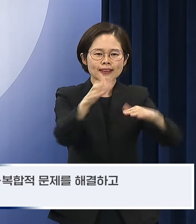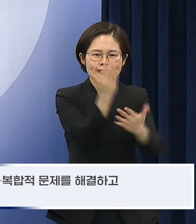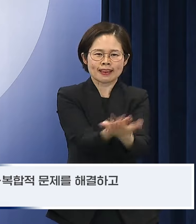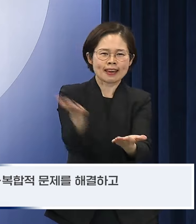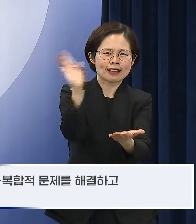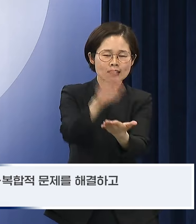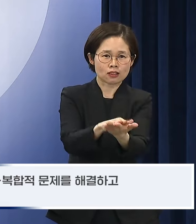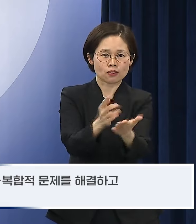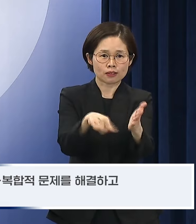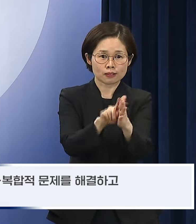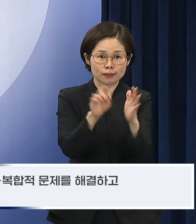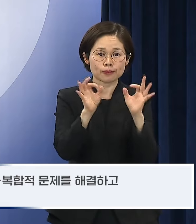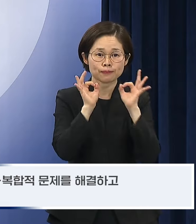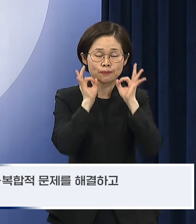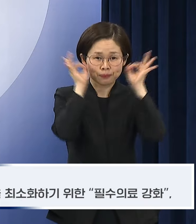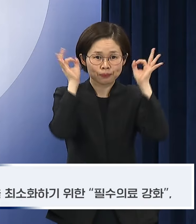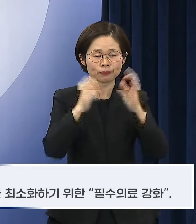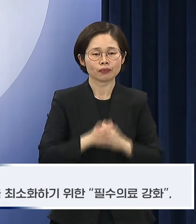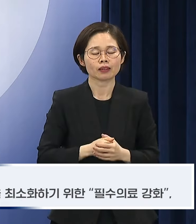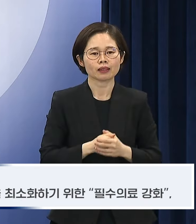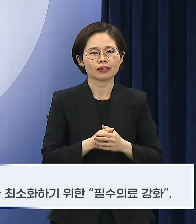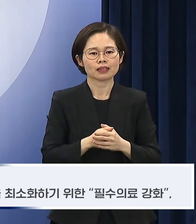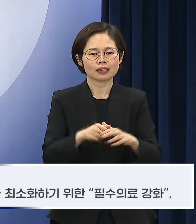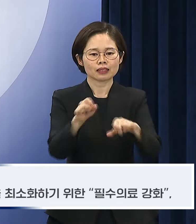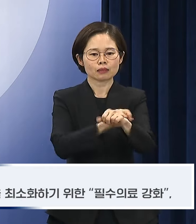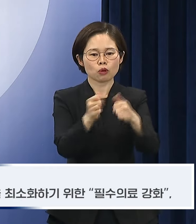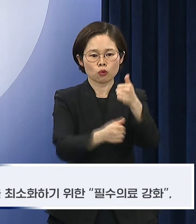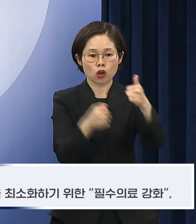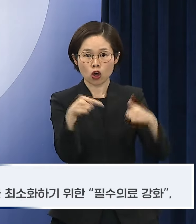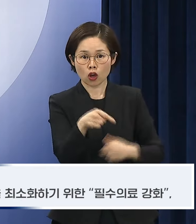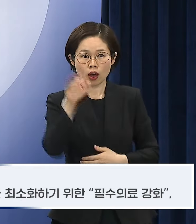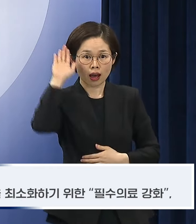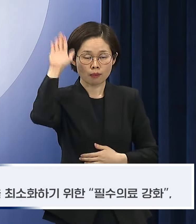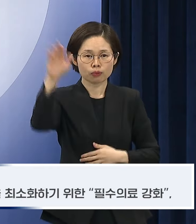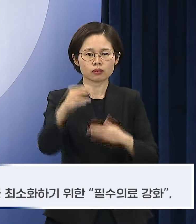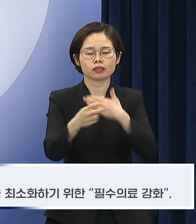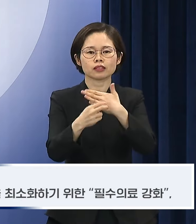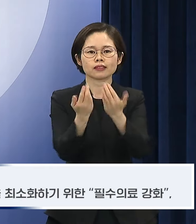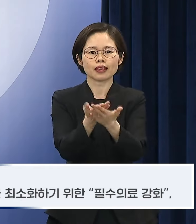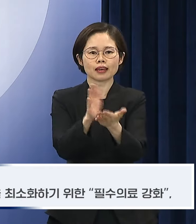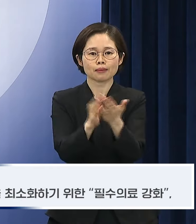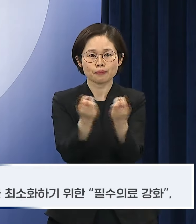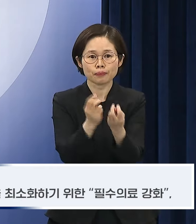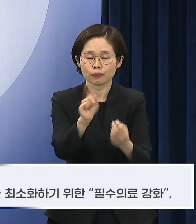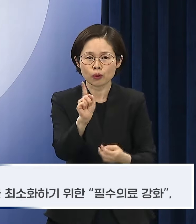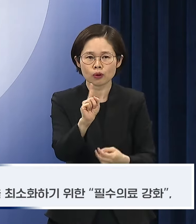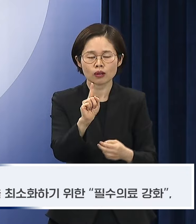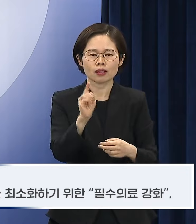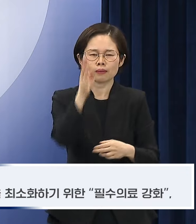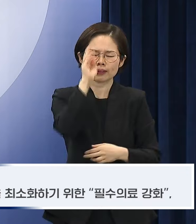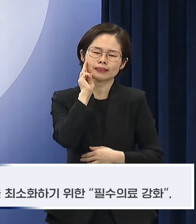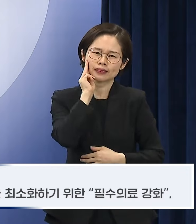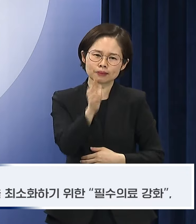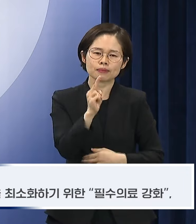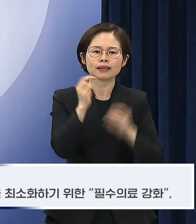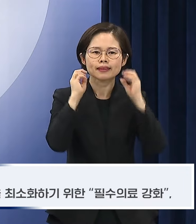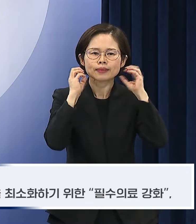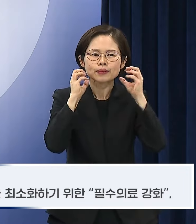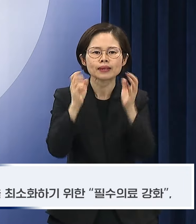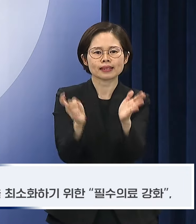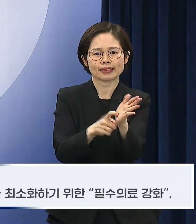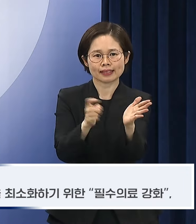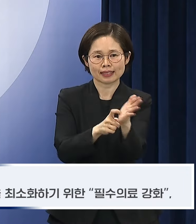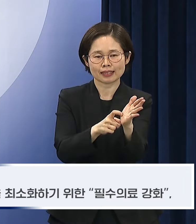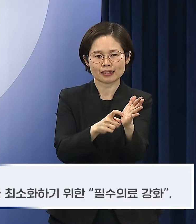추진하기로 하였습니다. 특위에서의 향후 의료개혁 방향으로 중증, 소아, 응급 등